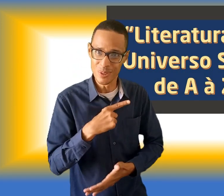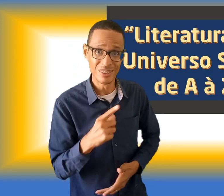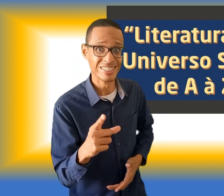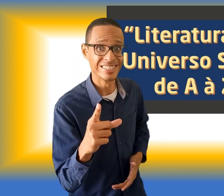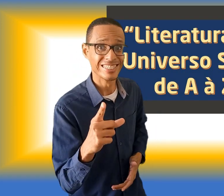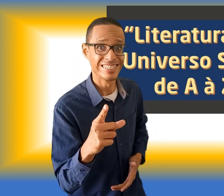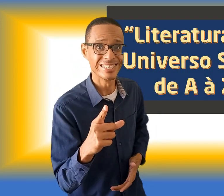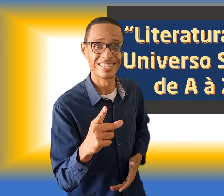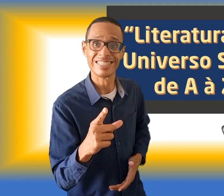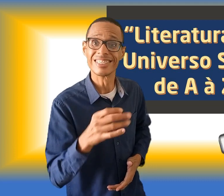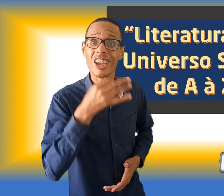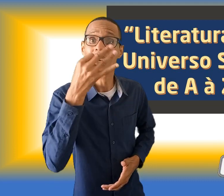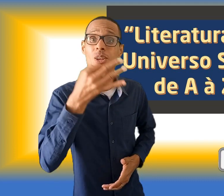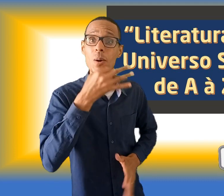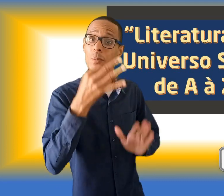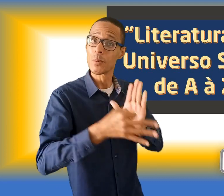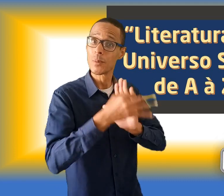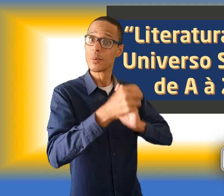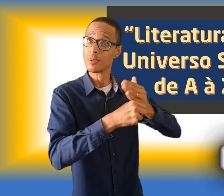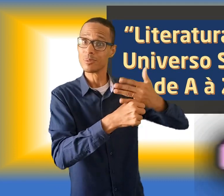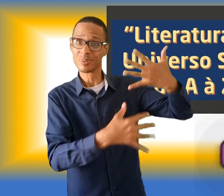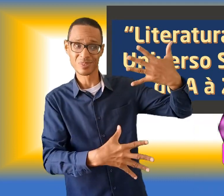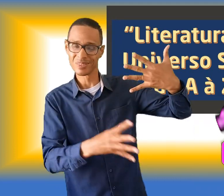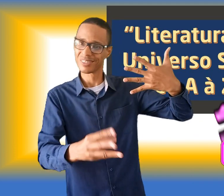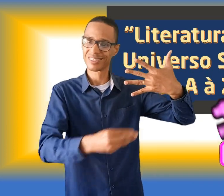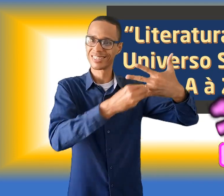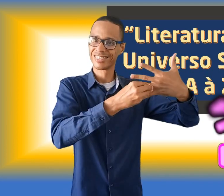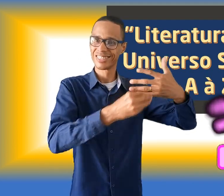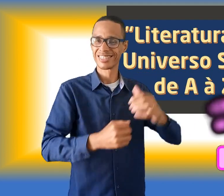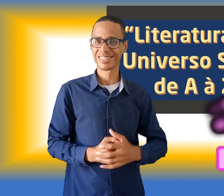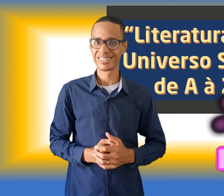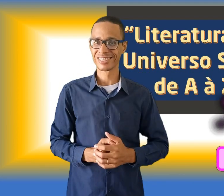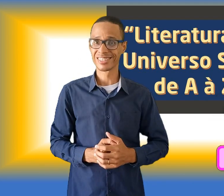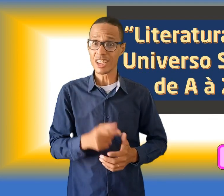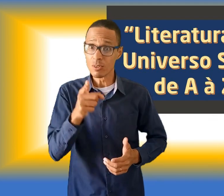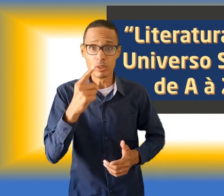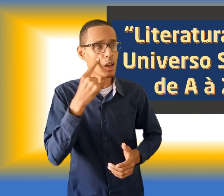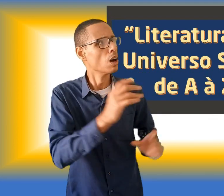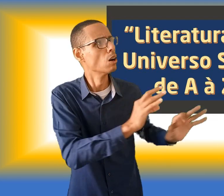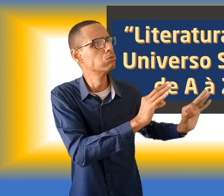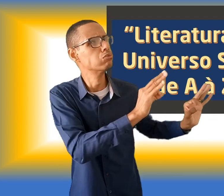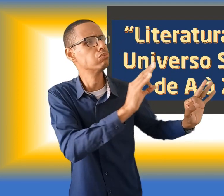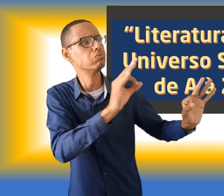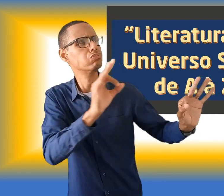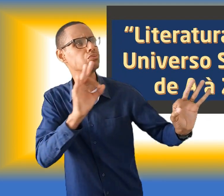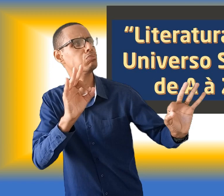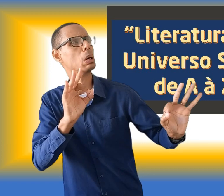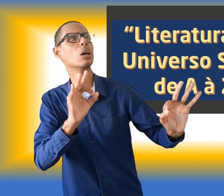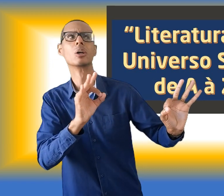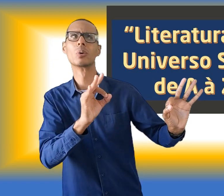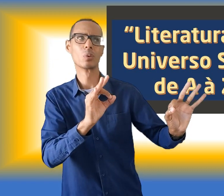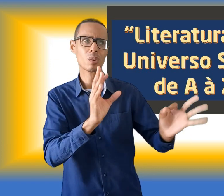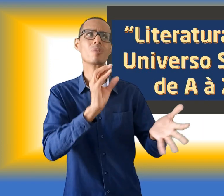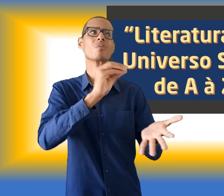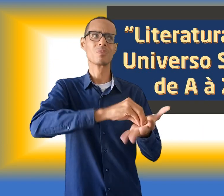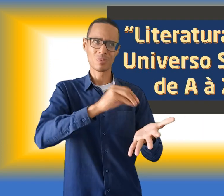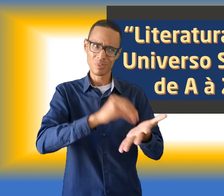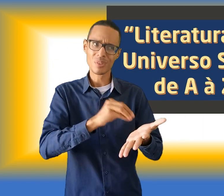canal? Conte aí pra mim! Ainda não apareceu aquele livro que você conhece? Não tem